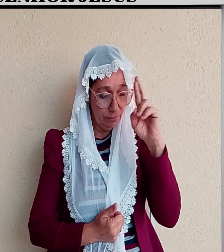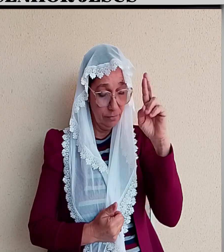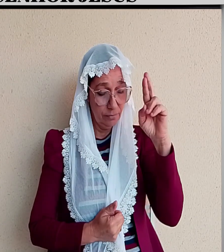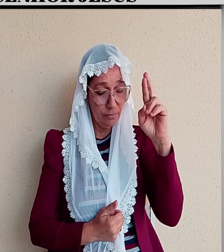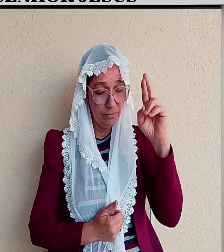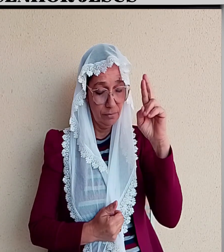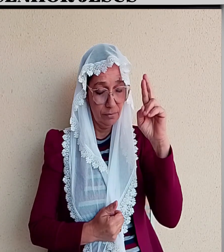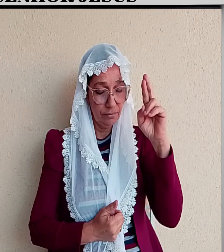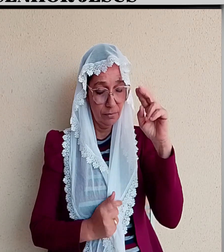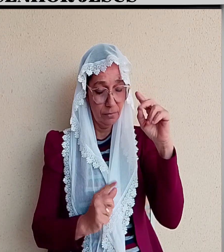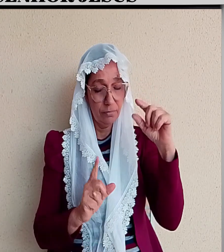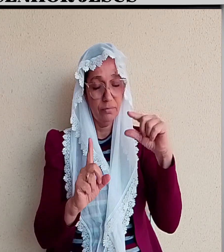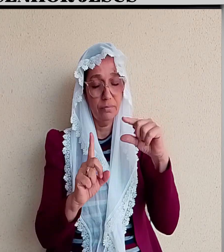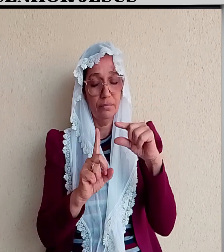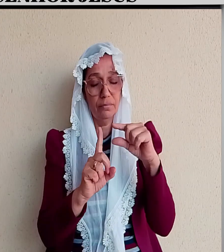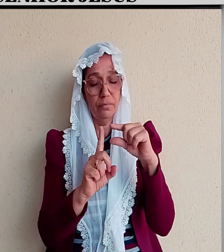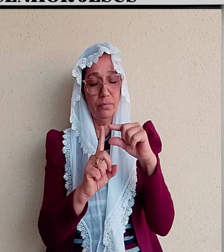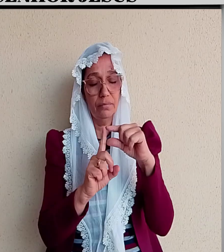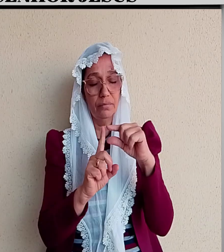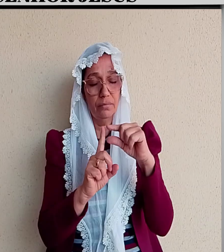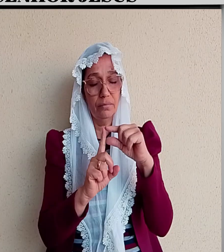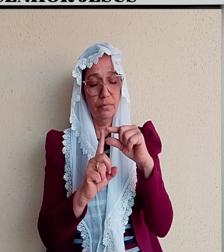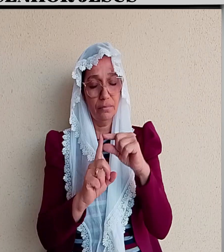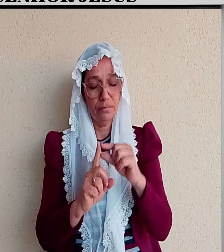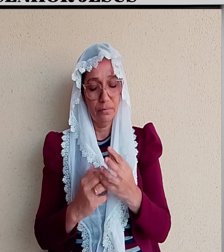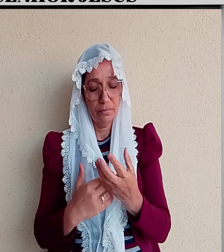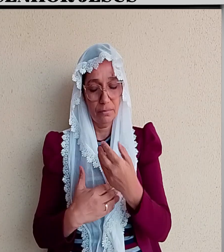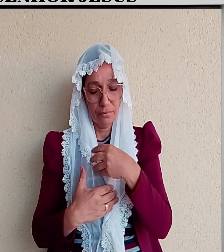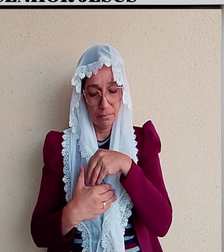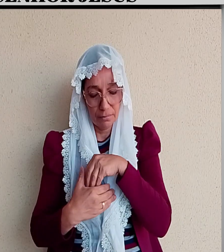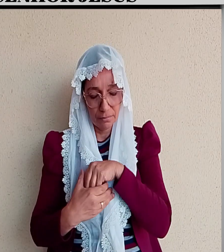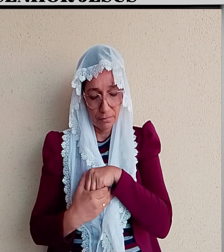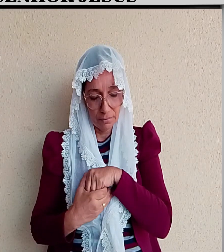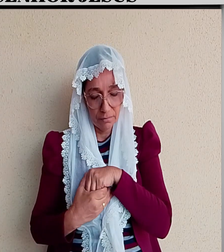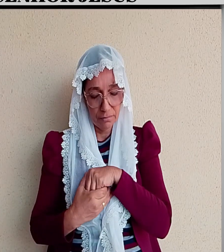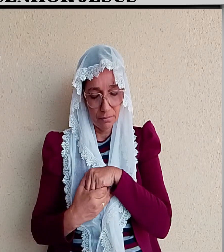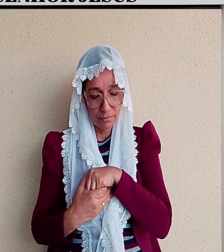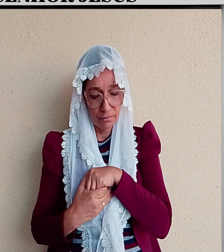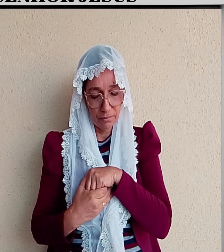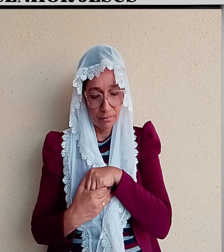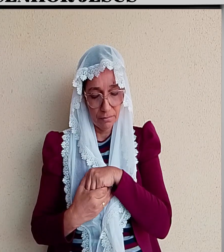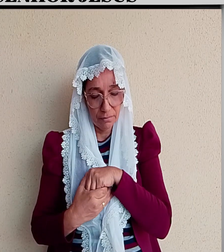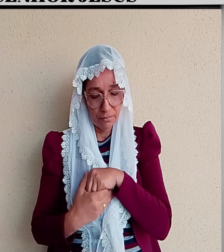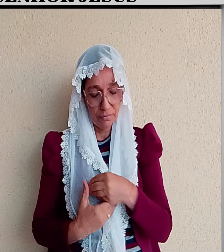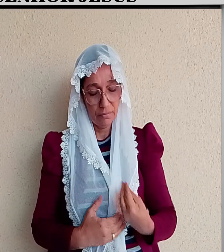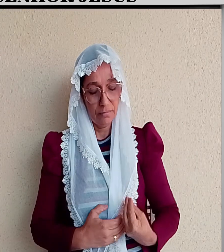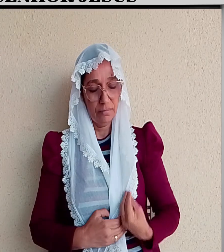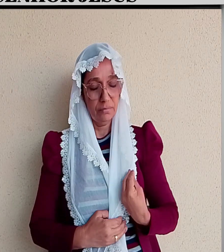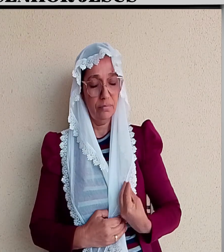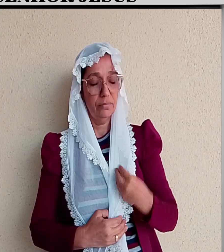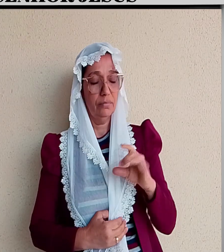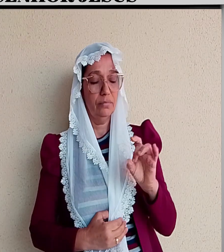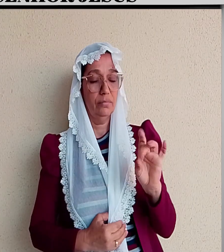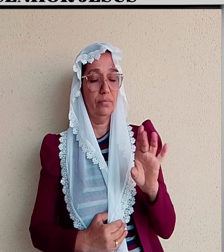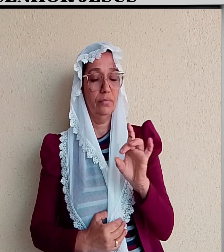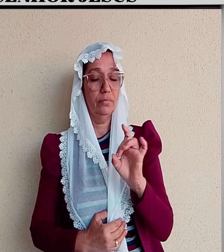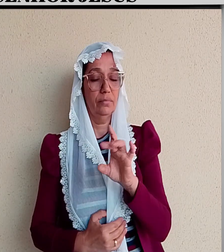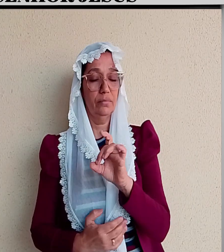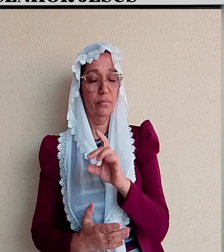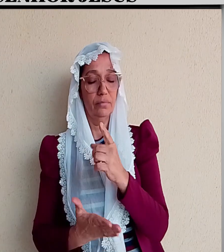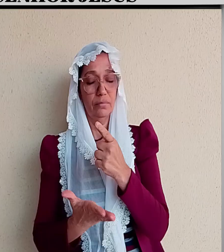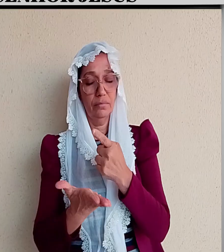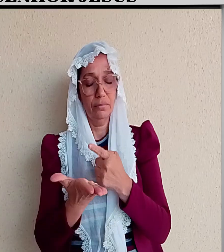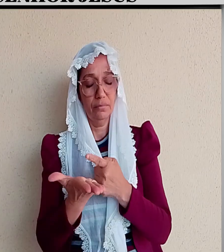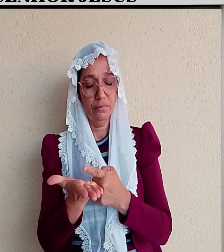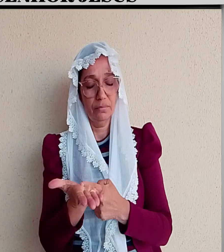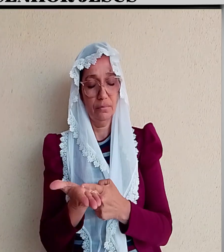para lutarmos contra o nosso Aleluia. inimigo. Altíssimo Aleluia. Deus de misericórdia, agradecemos a Ti por esta